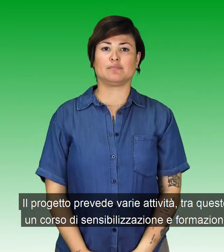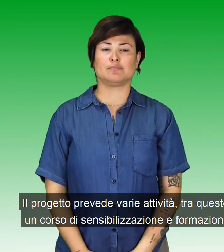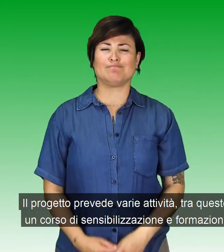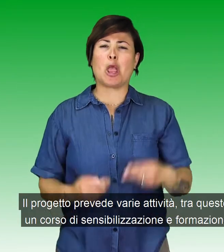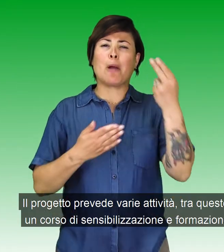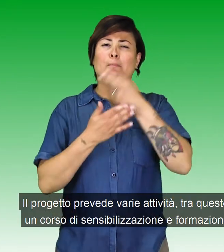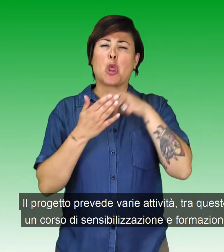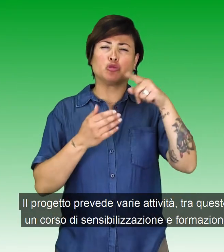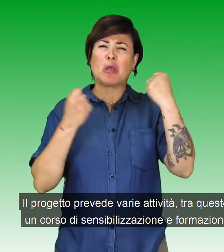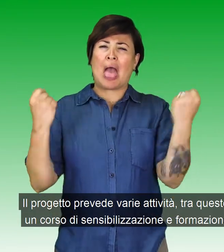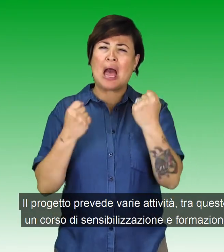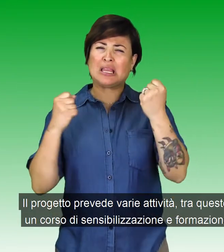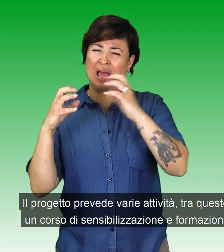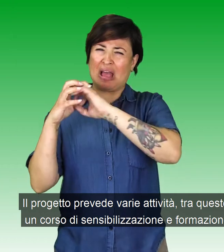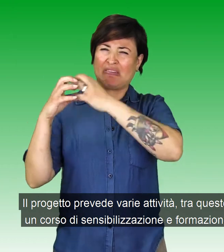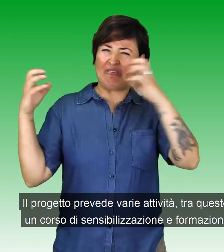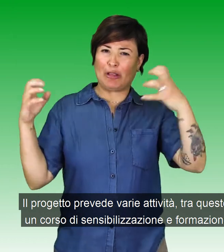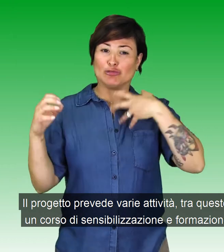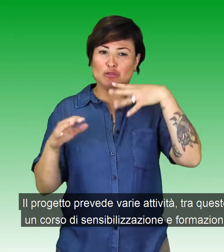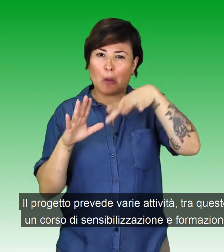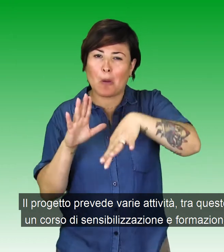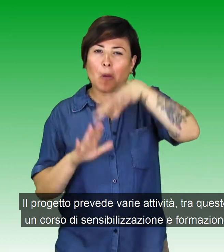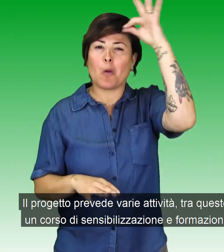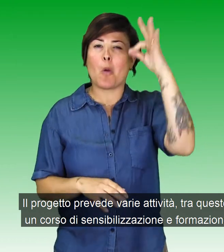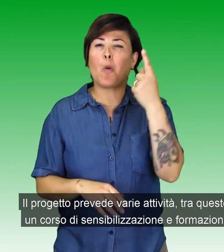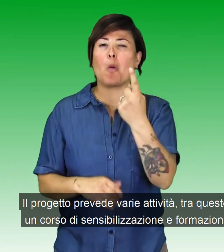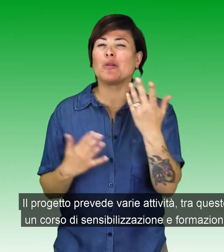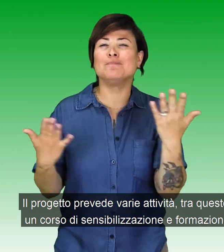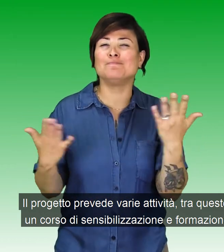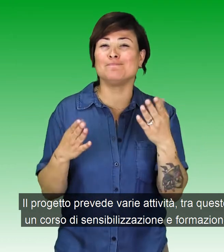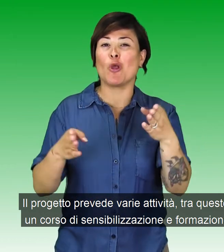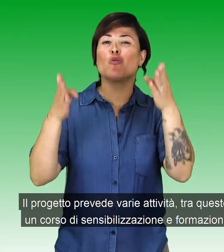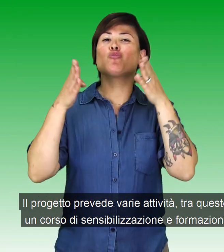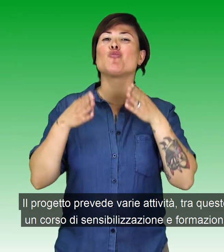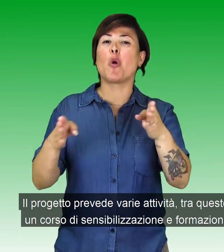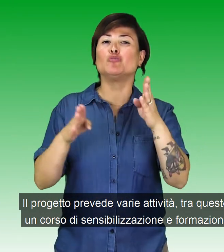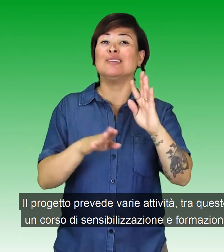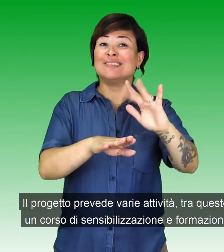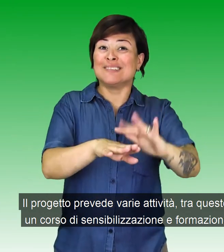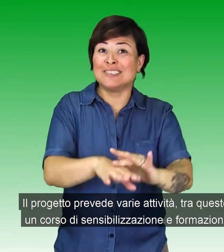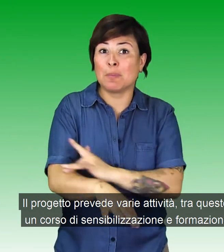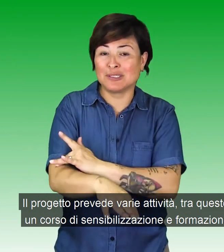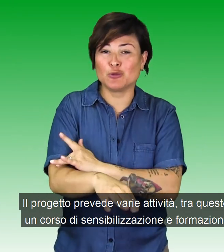Il progetto prevede varie attività, tra queste un corso di sensibilizzazione e formazione